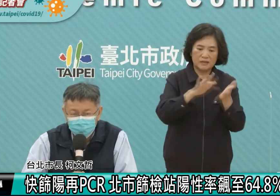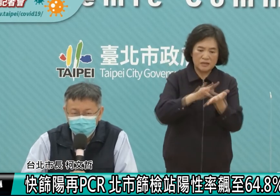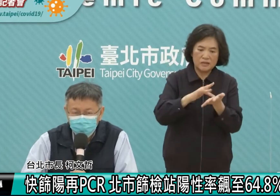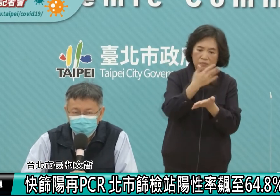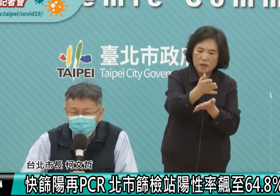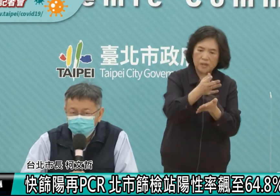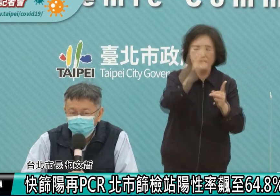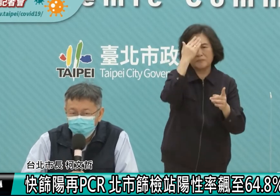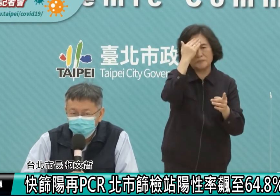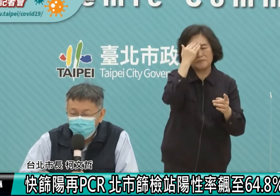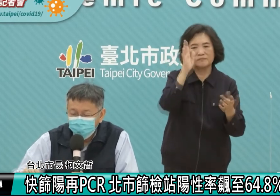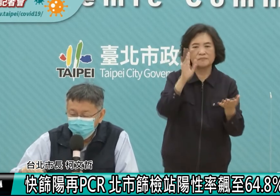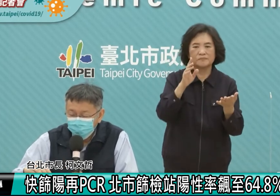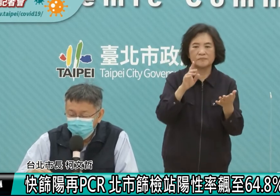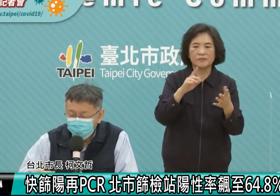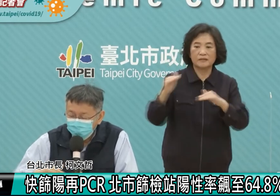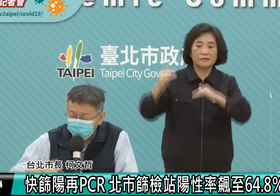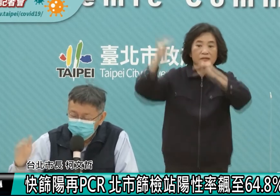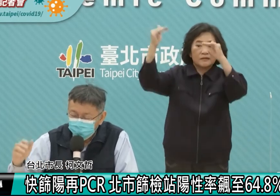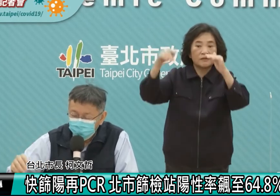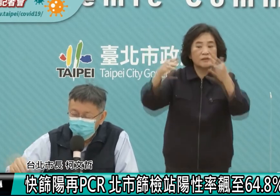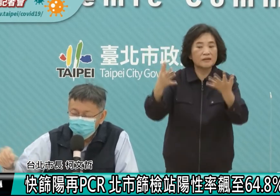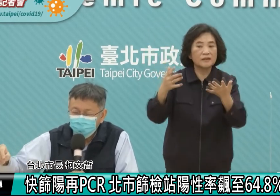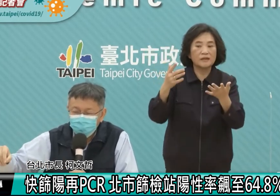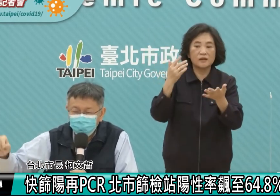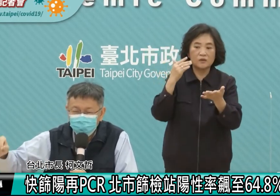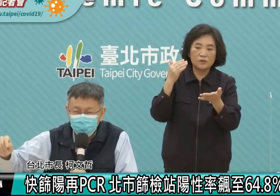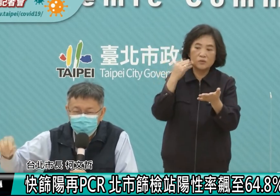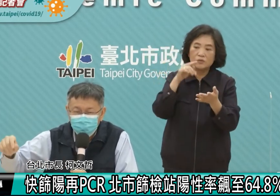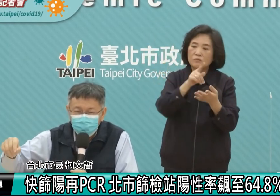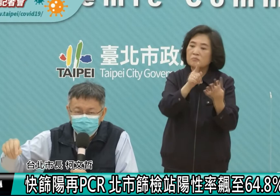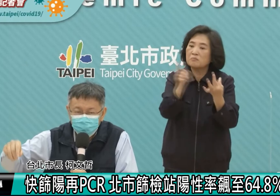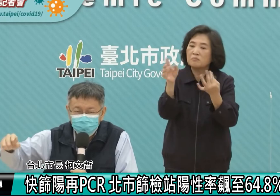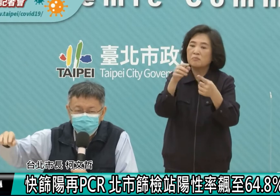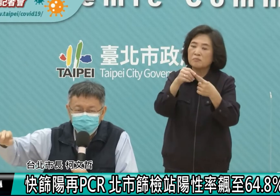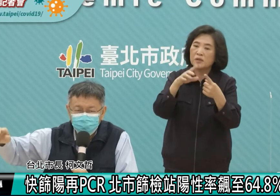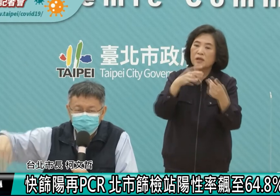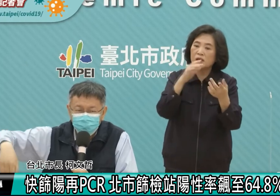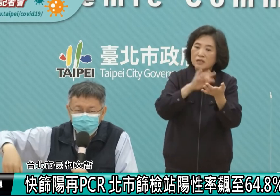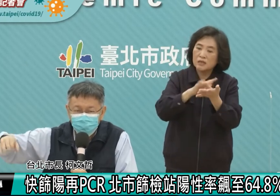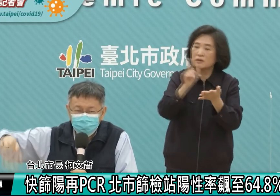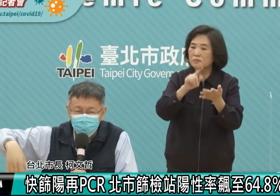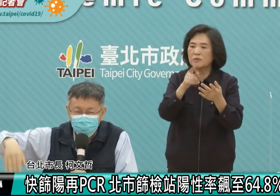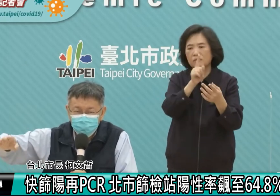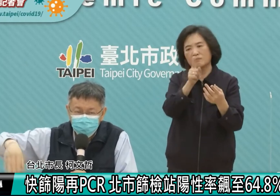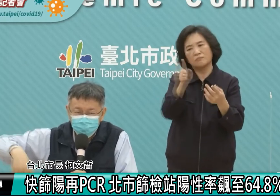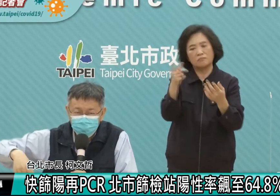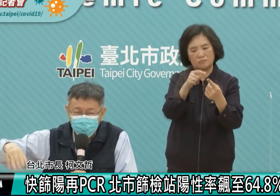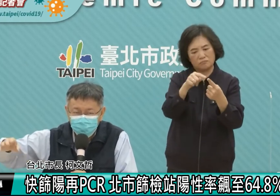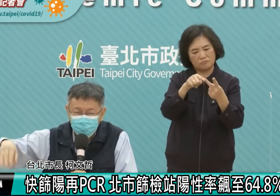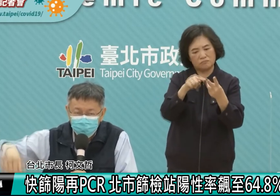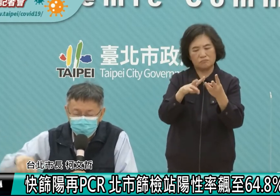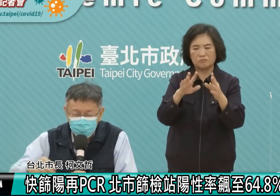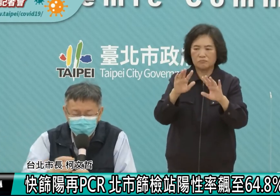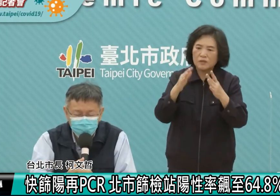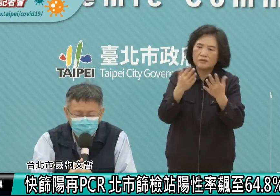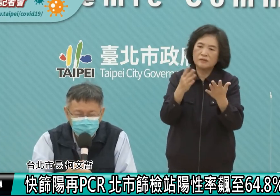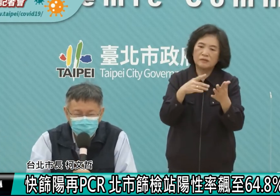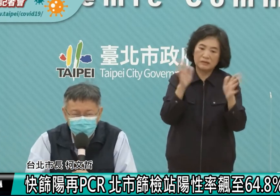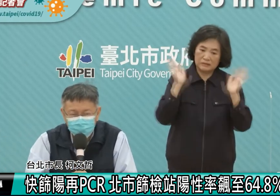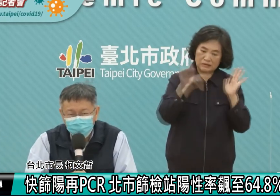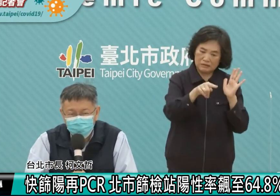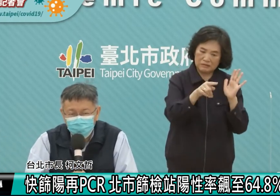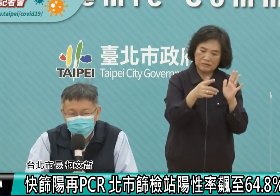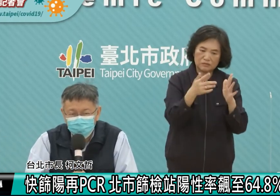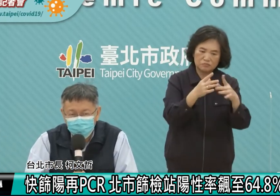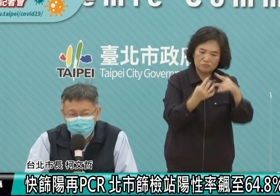什么的还是比较麻烦。大人哦，大概大人反正就要吃药就固定的啦，小孩子那个